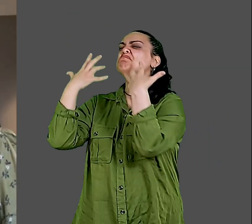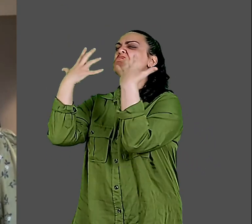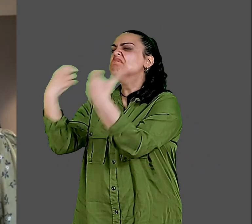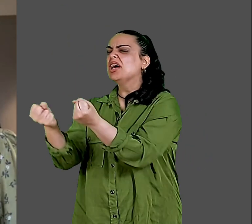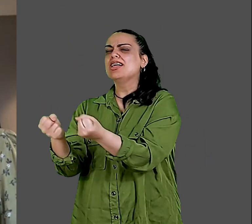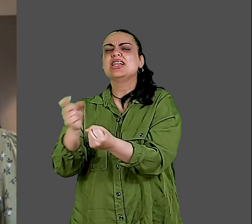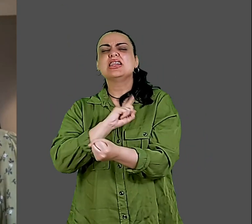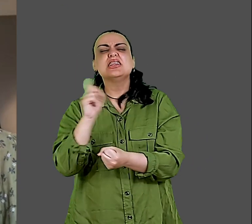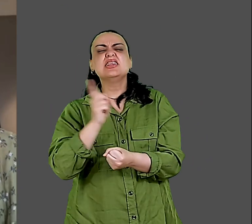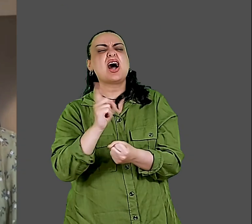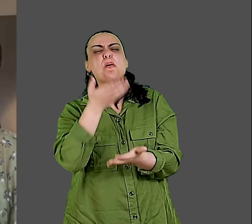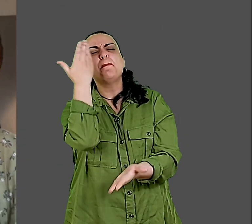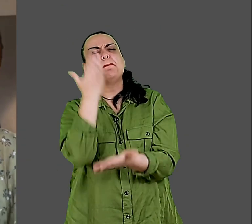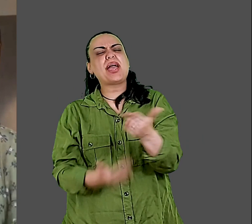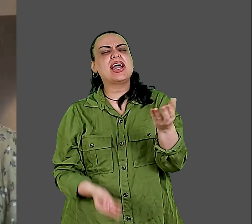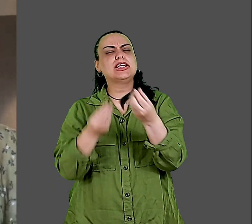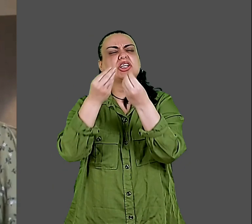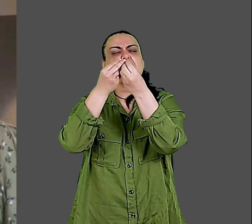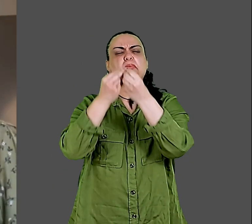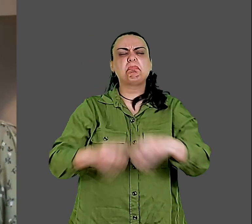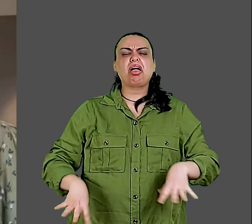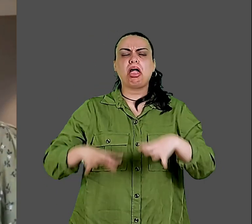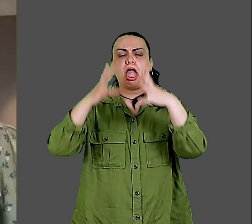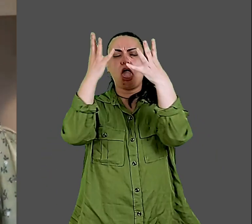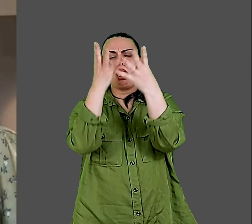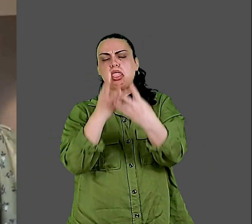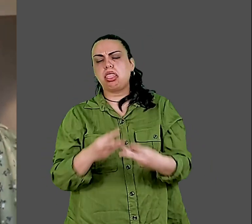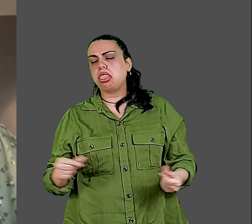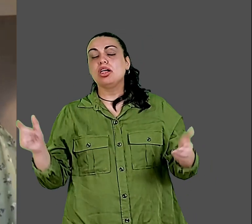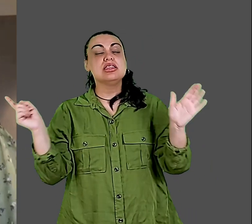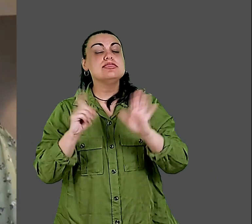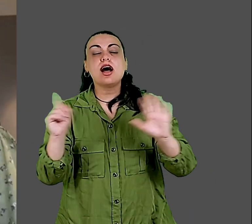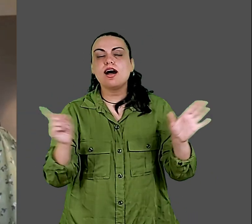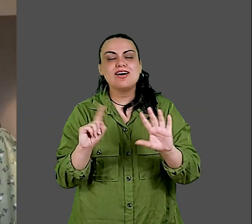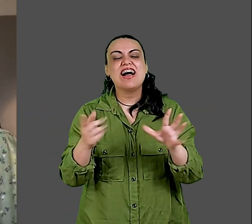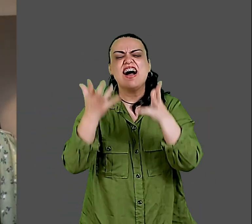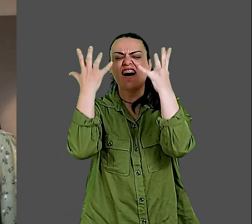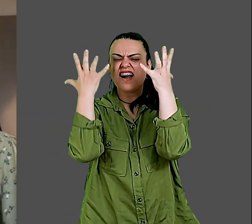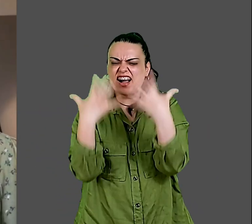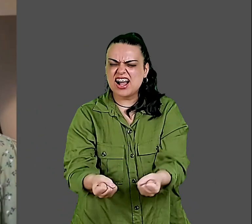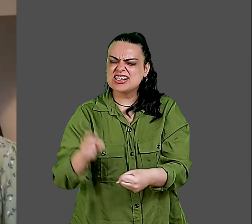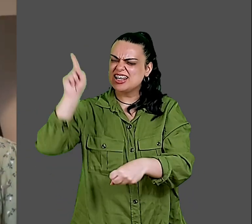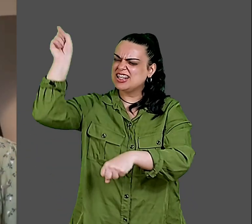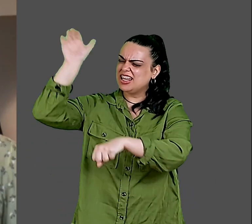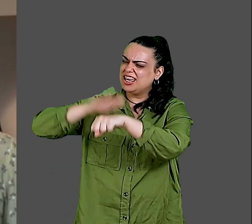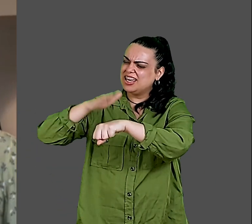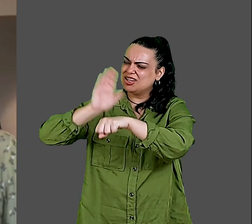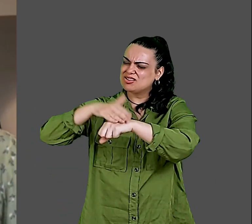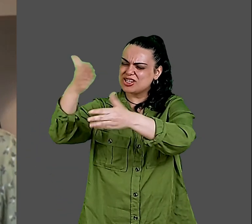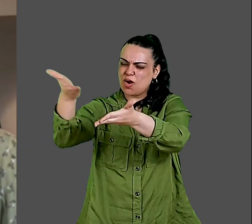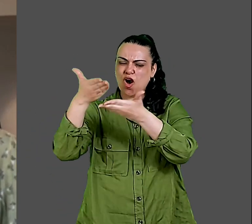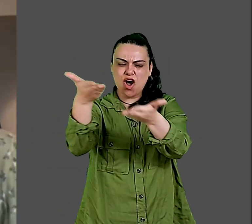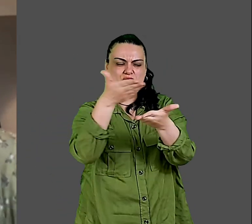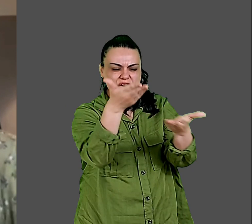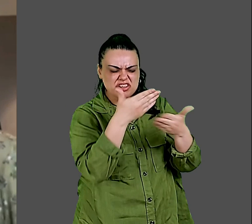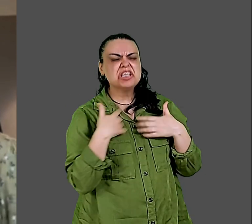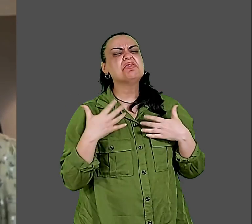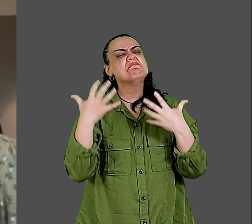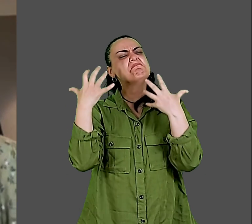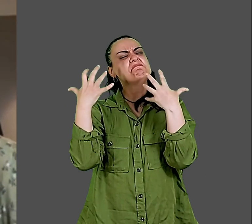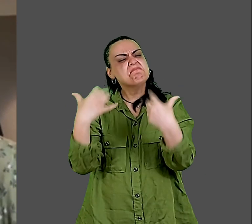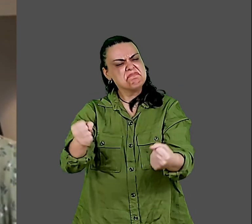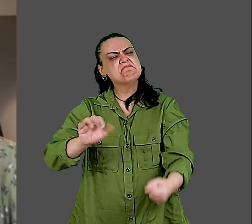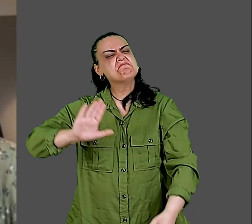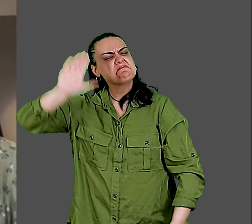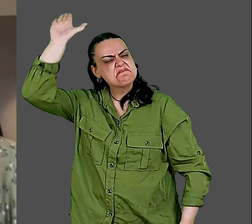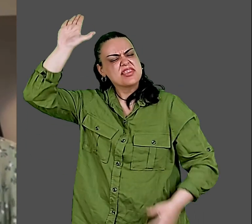maná derreter, de ter aceitado o convite para se assentar à mesa, de ocupar o seu